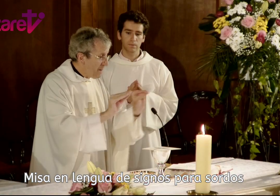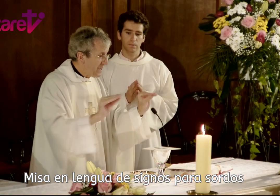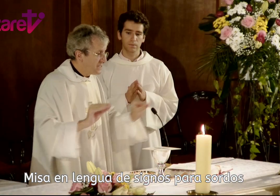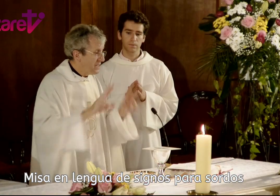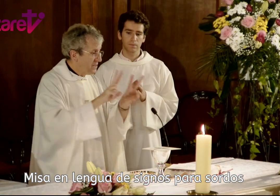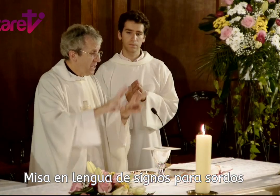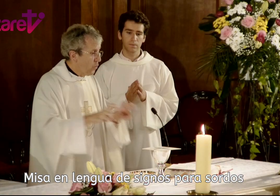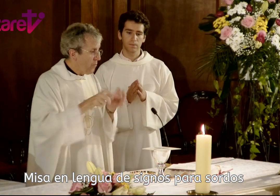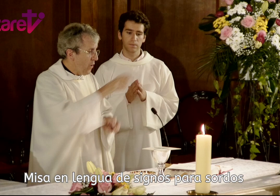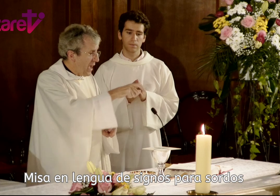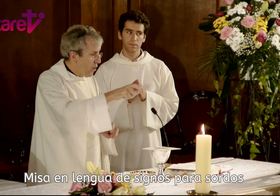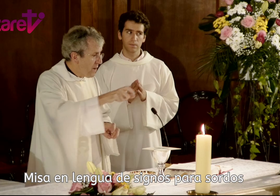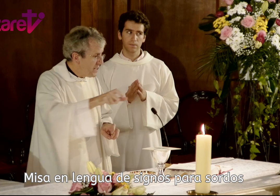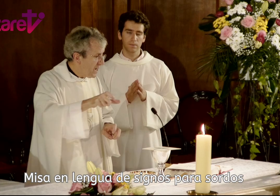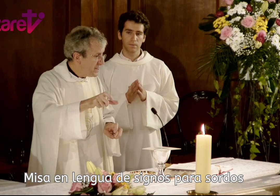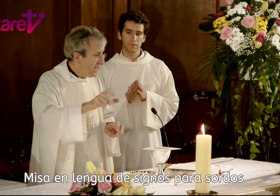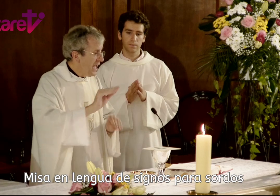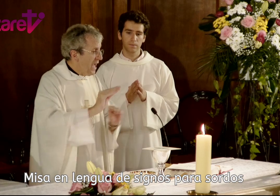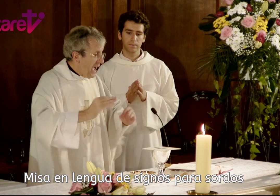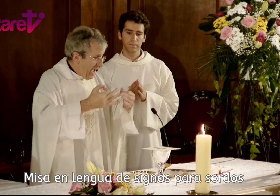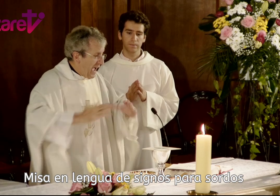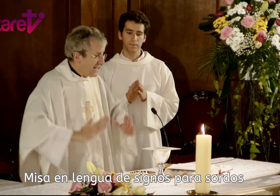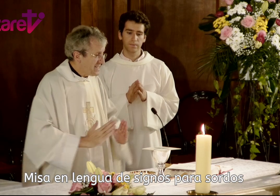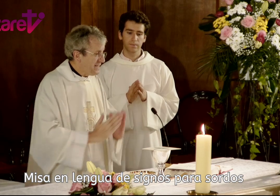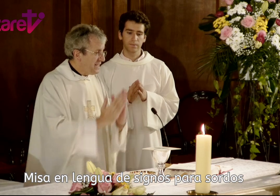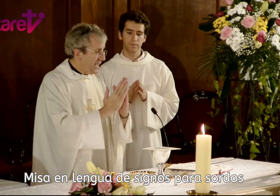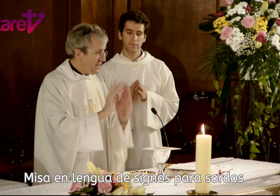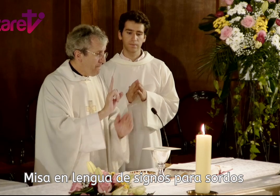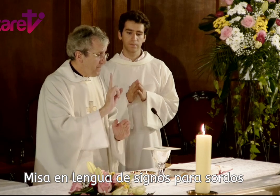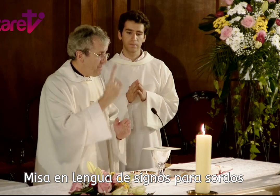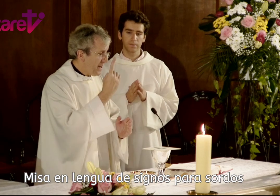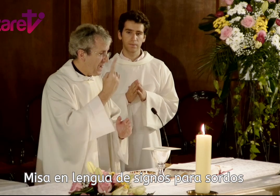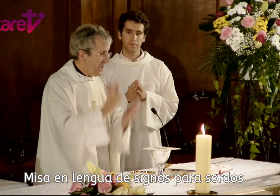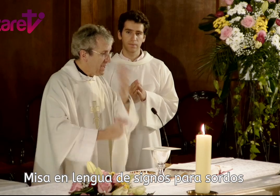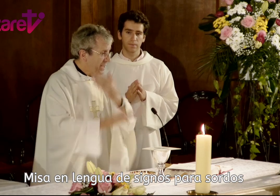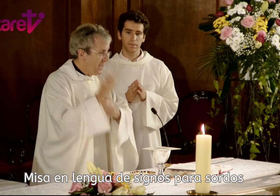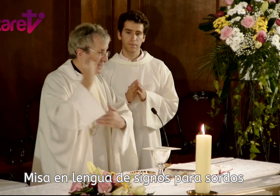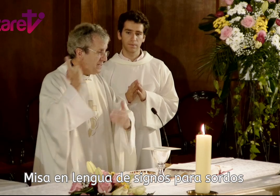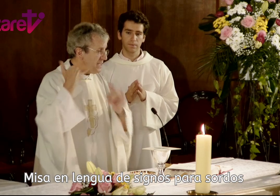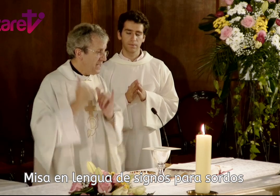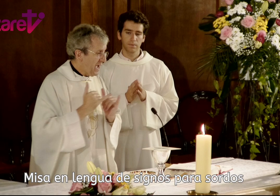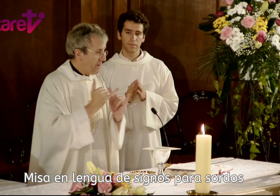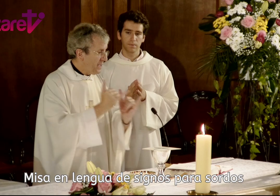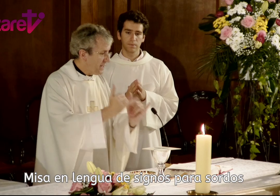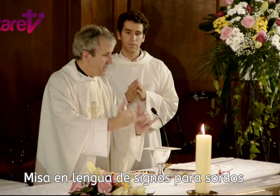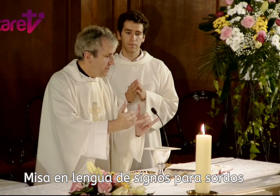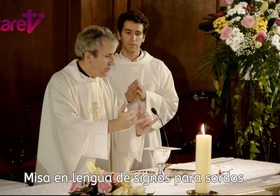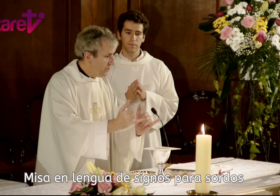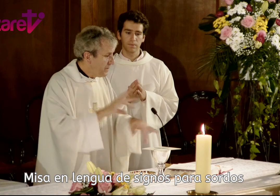llamas de nuevo a la humanidad, a la santidad primera que de ti había recibido, y